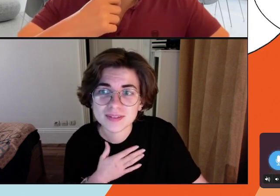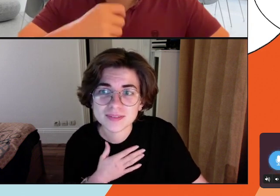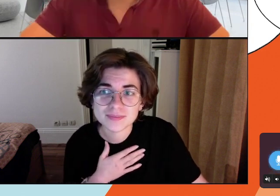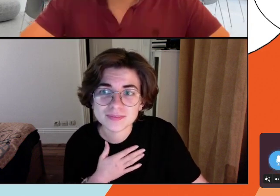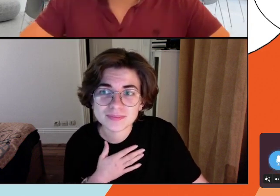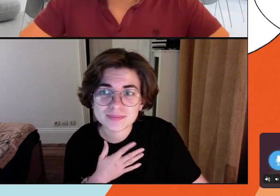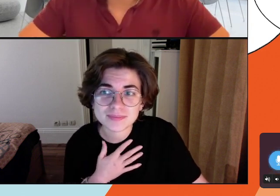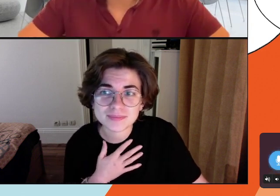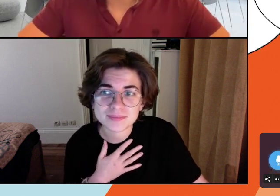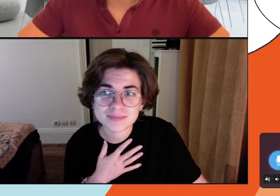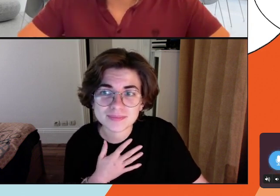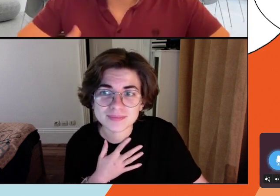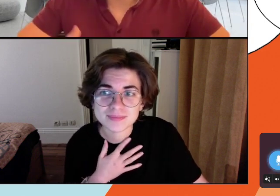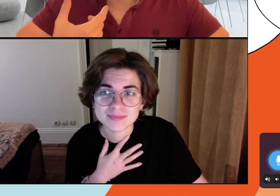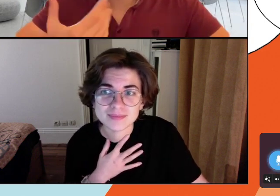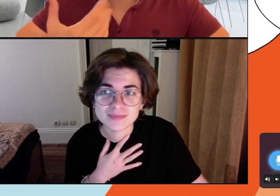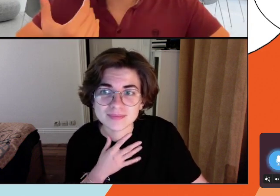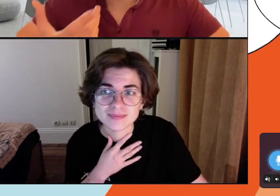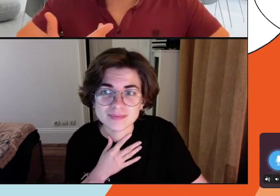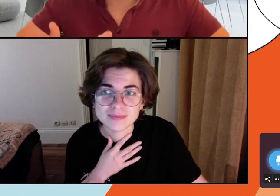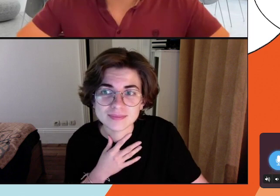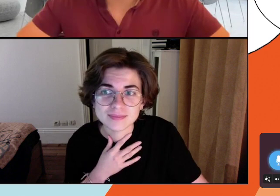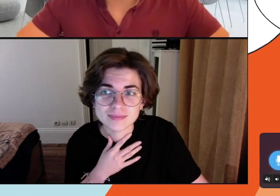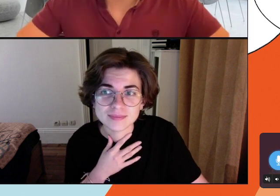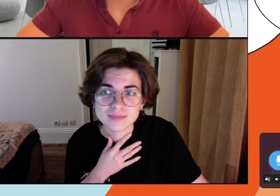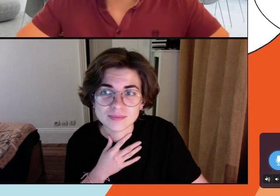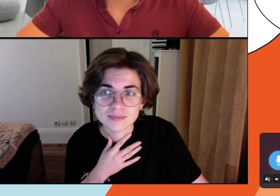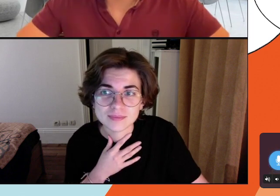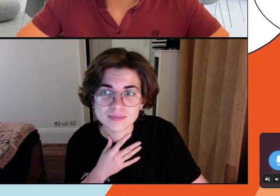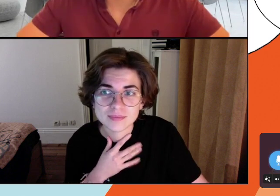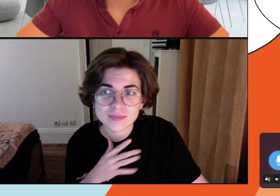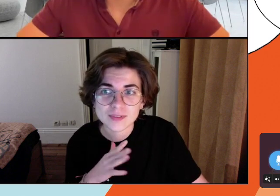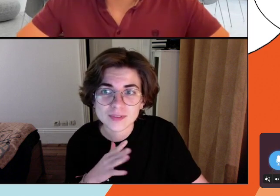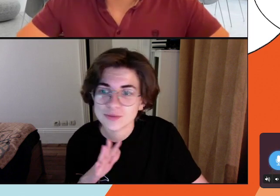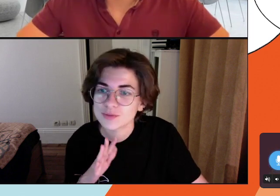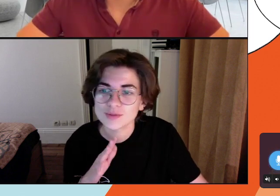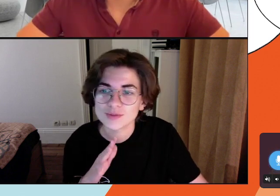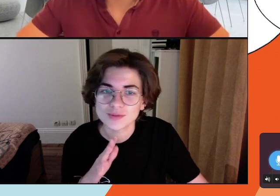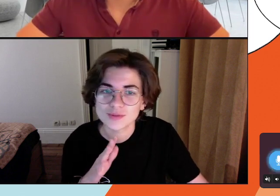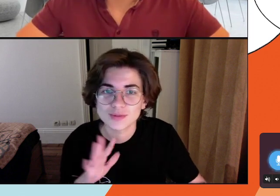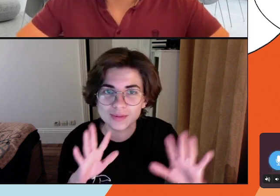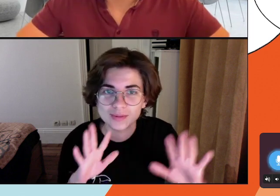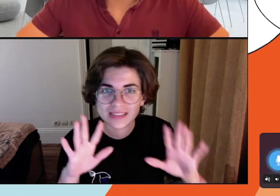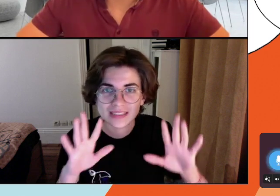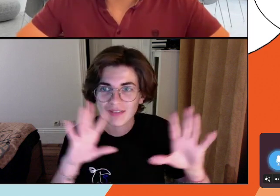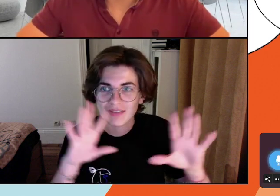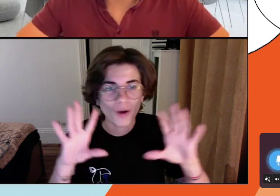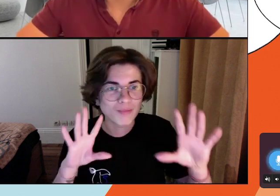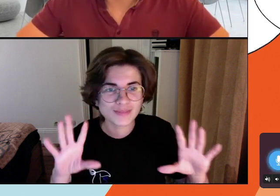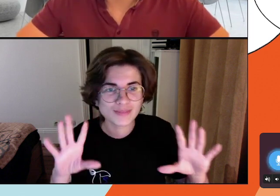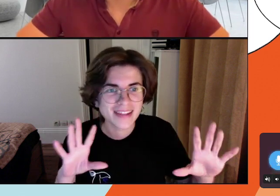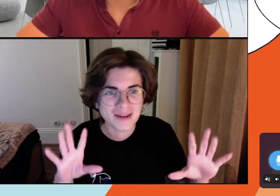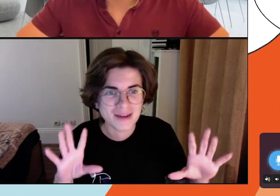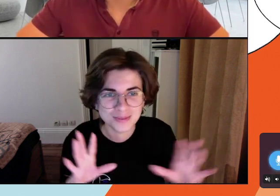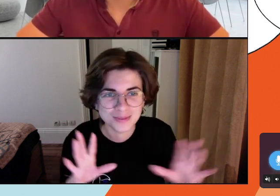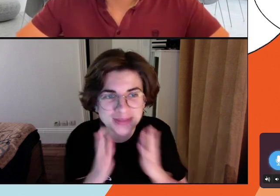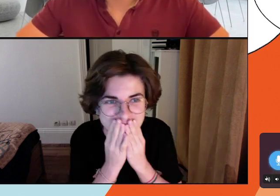Ok. Est-ce que c'est mieux si je partage mon écran? Euh, Non. Ça va briller un peu